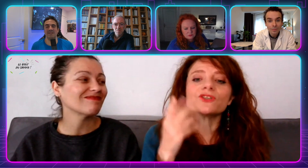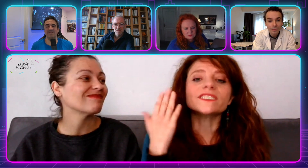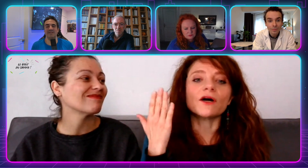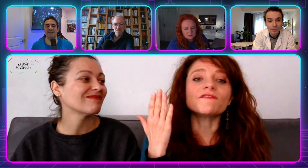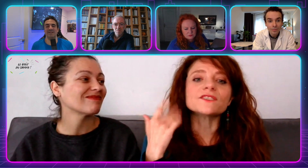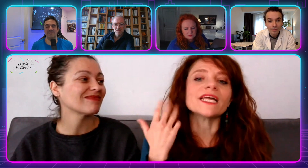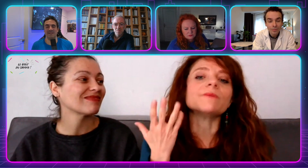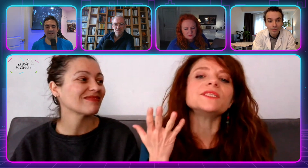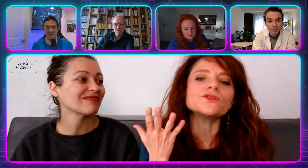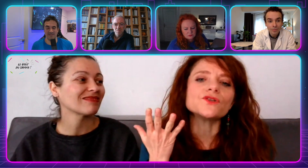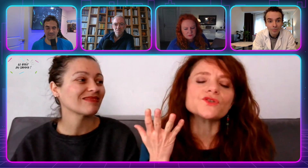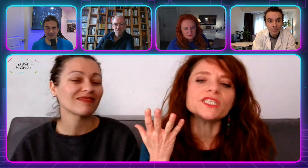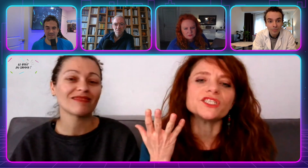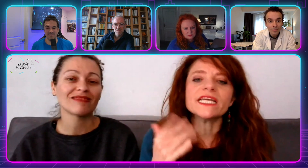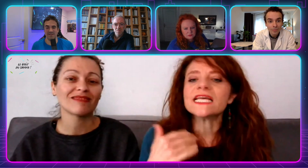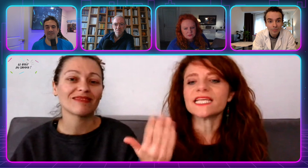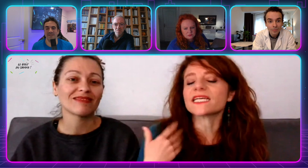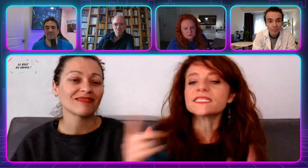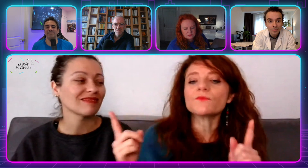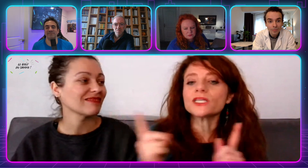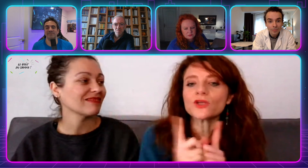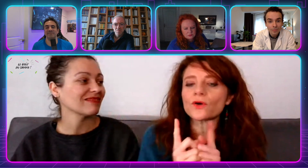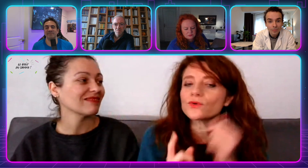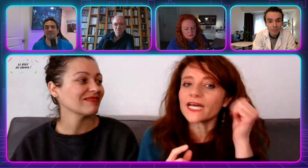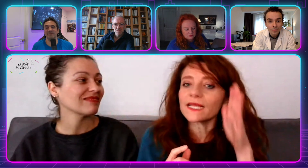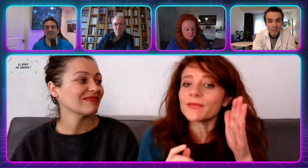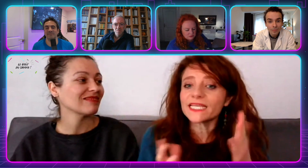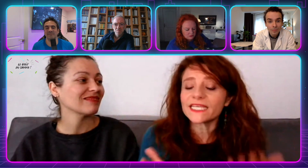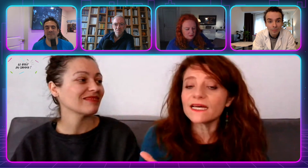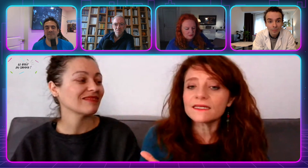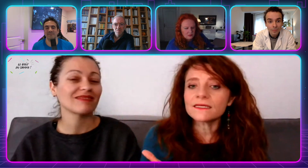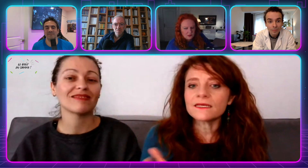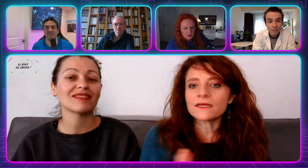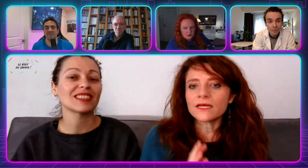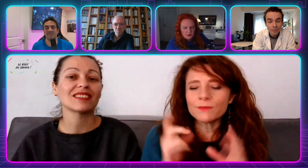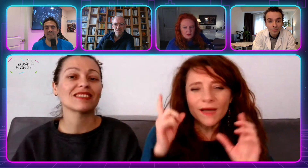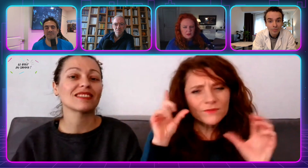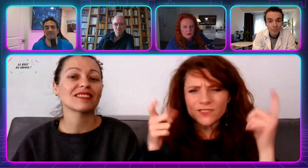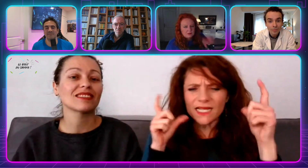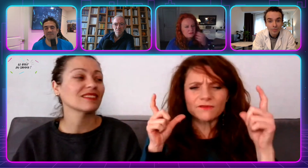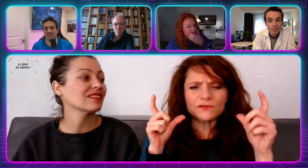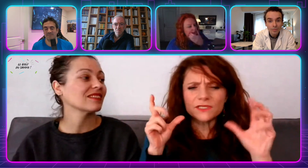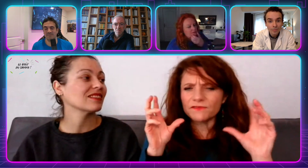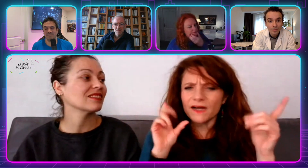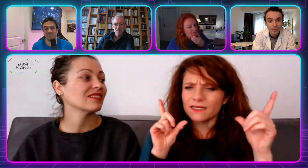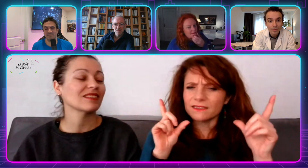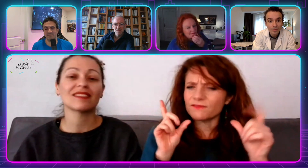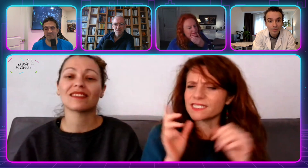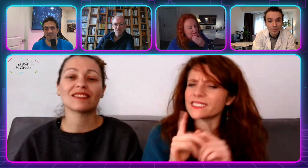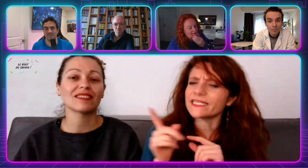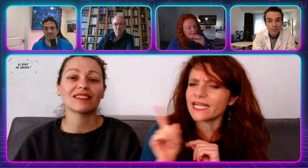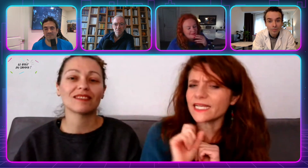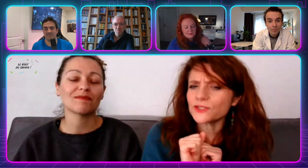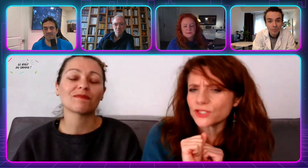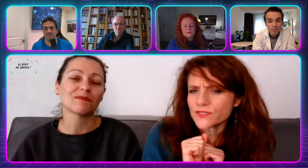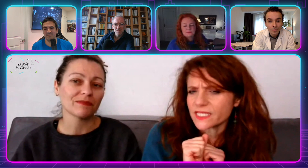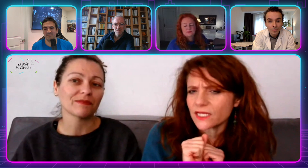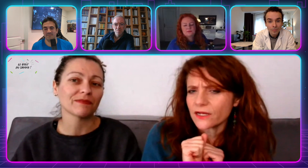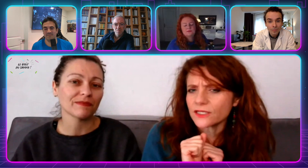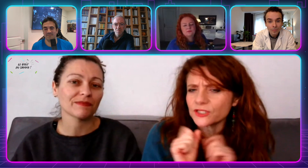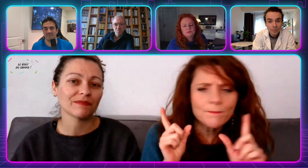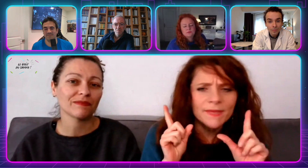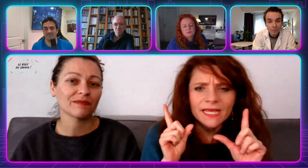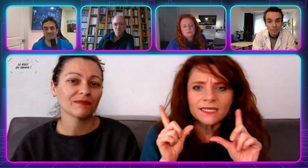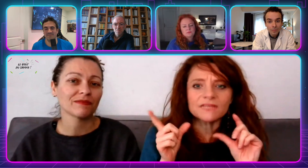c'est pour ça que je te dis qu'en fait, on a l'habitude de switcher. C'est-à-dire, Hmm. si moi je rencontre un Américain, eh ben mon cerveau, il va se dire, il y a quelque chose